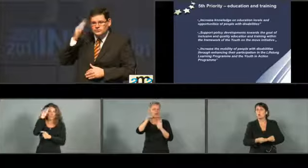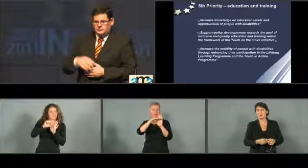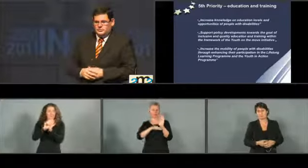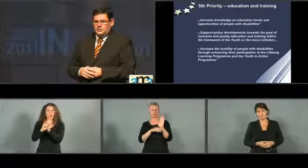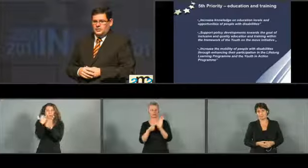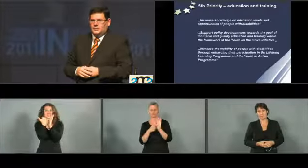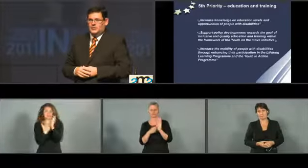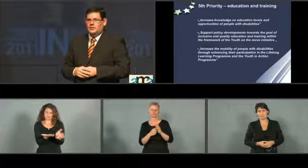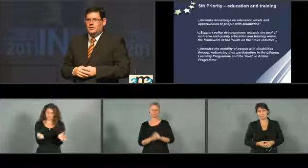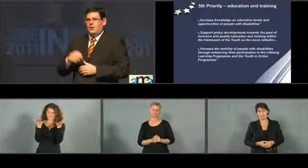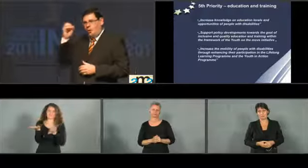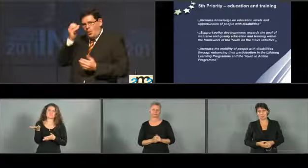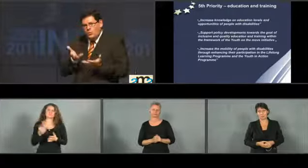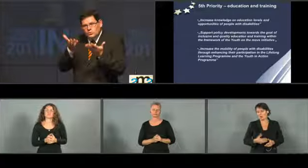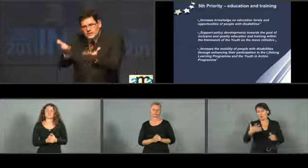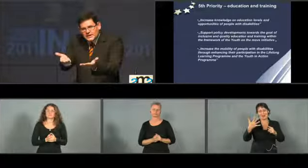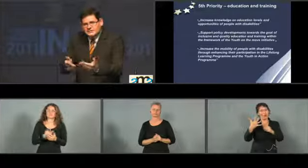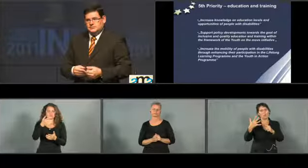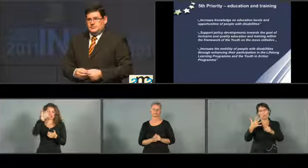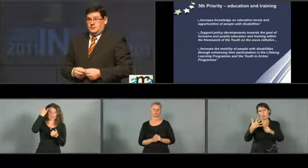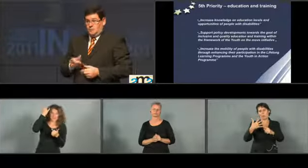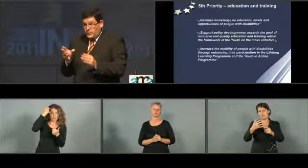Eh bien, on peut encore